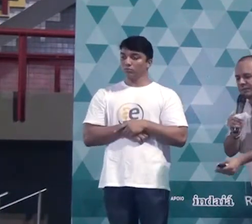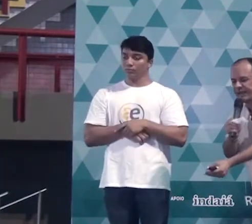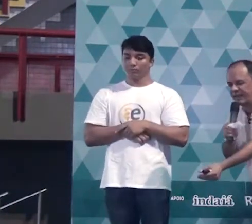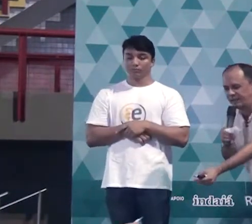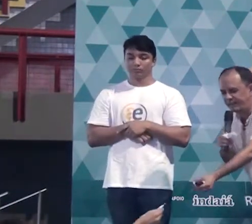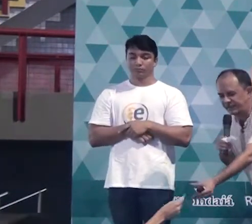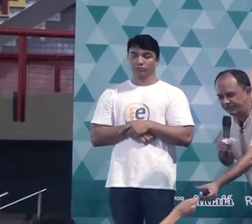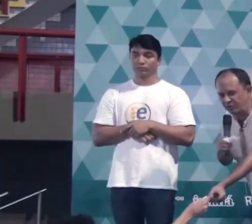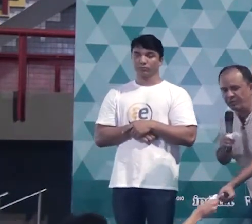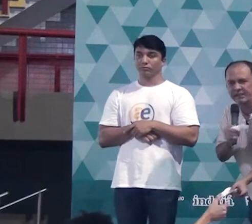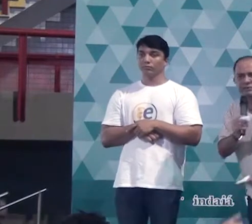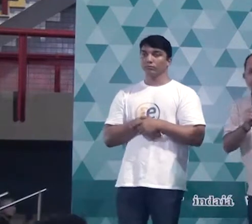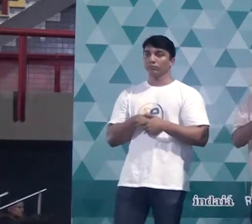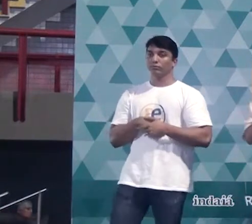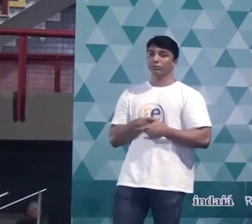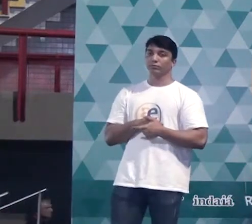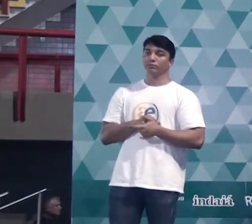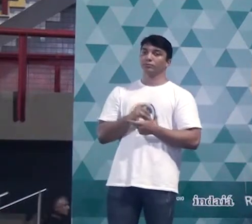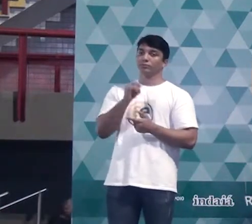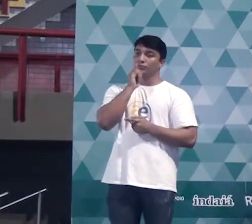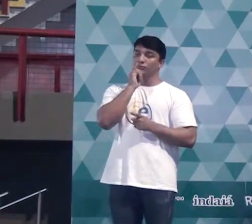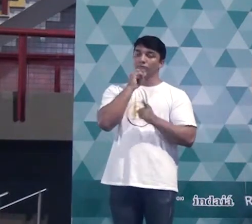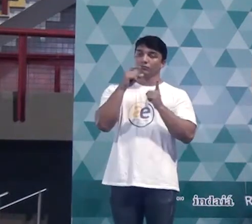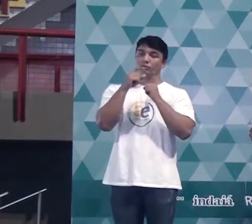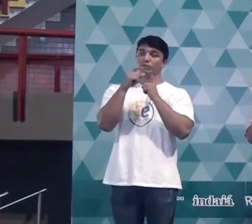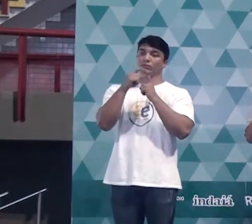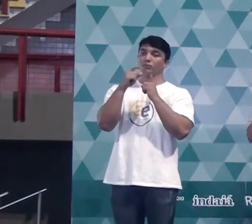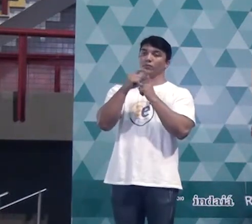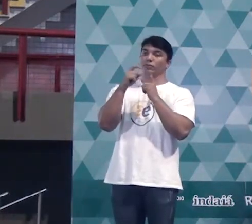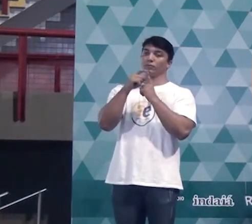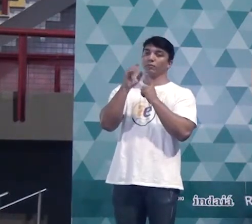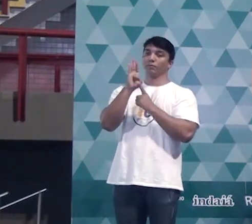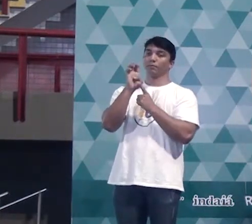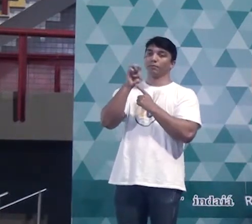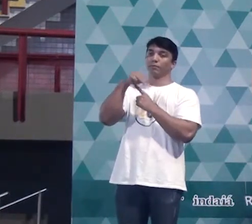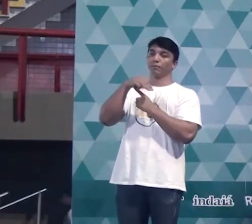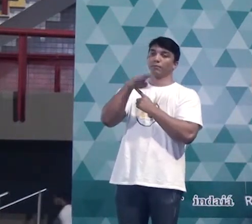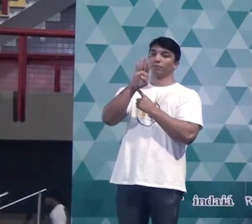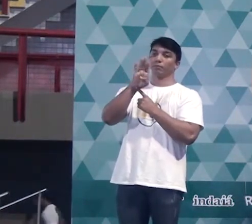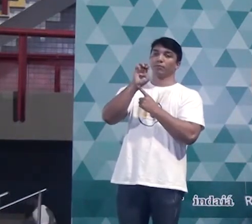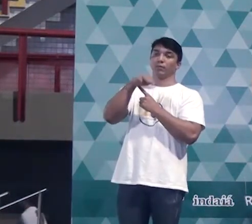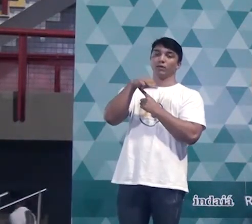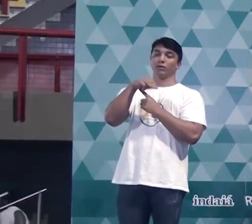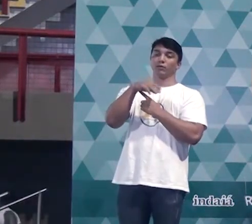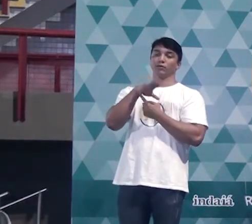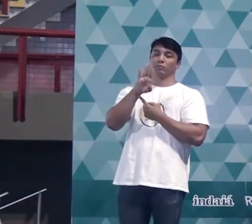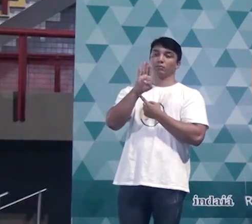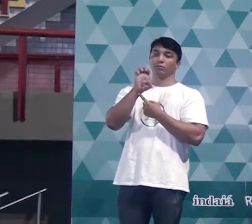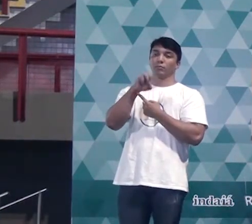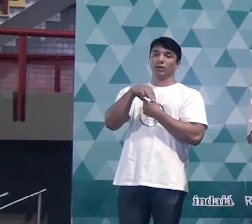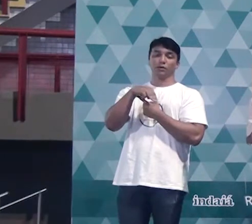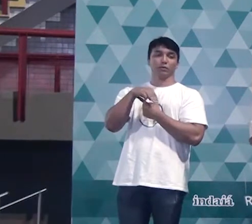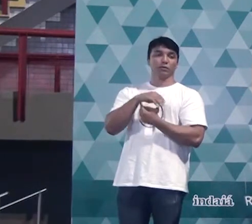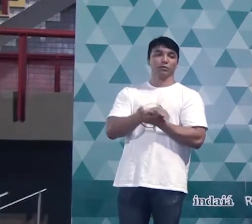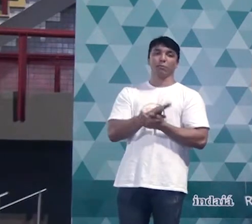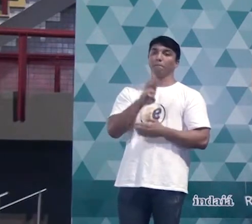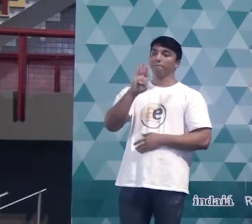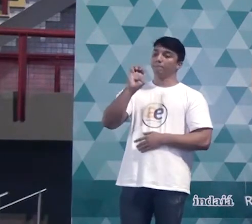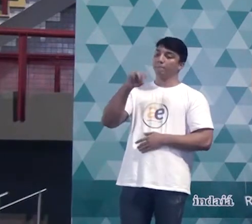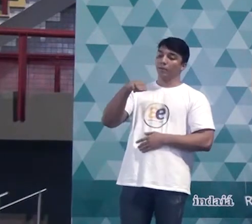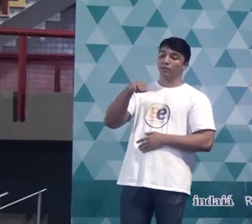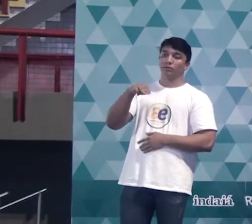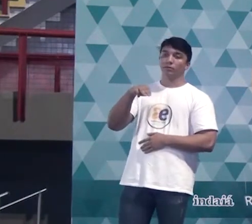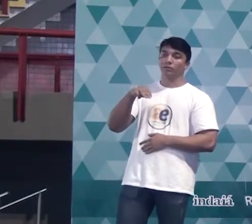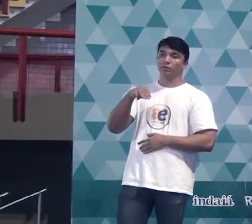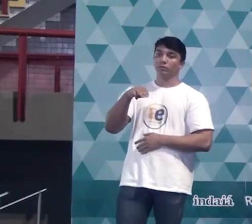Se você pegar uma palavra como essa, ó, bem, pronuncia bem, bem. A pessoa fala, e aí, como é que você está?